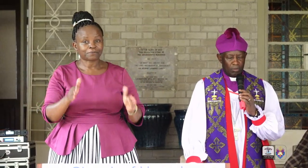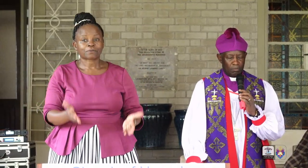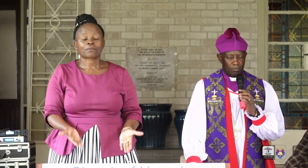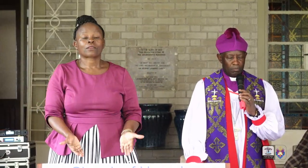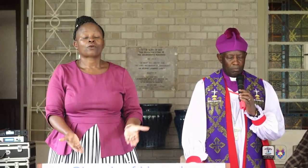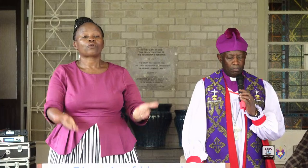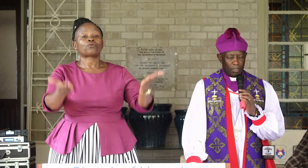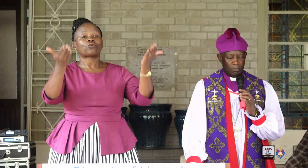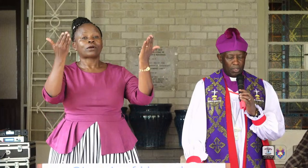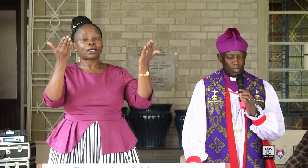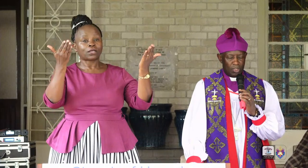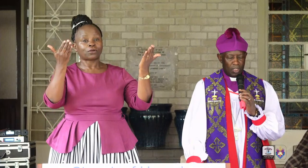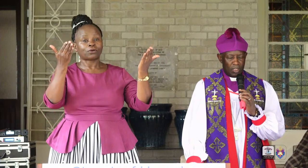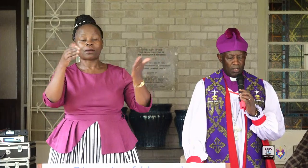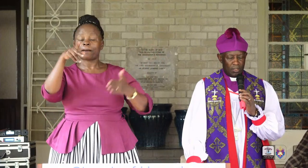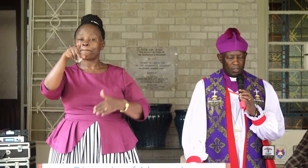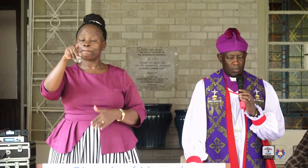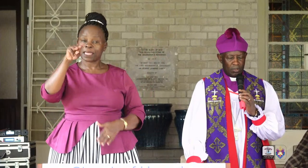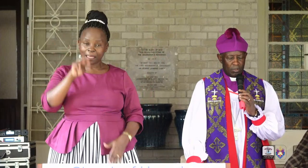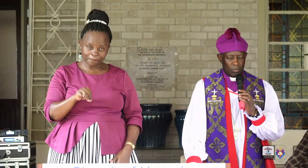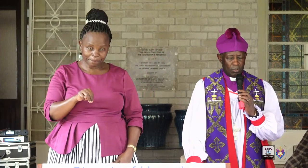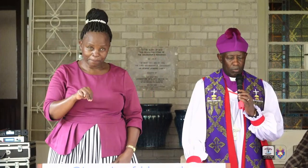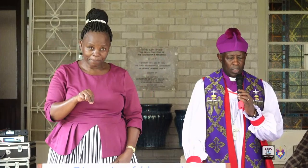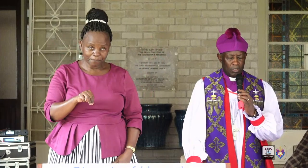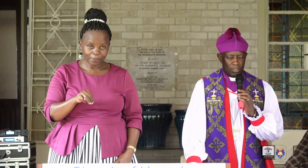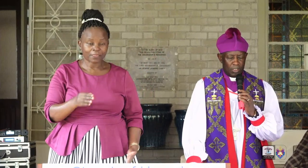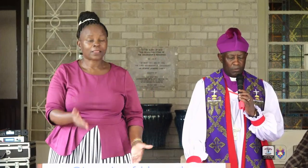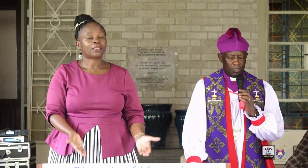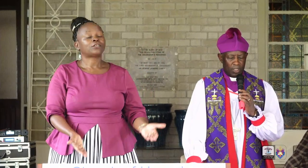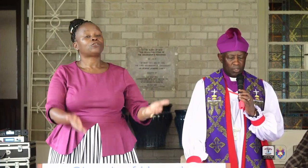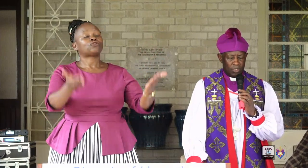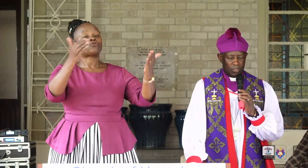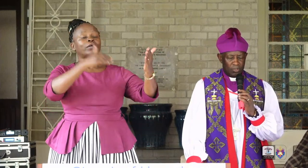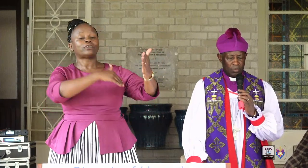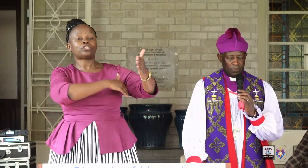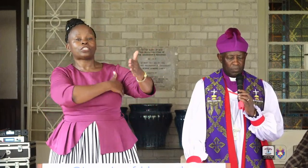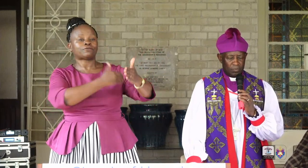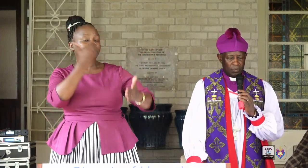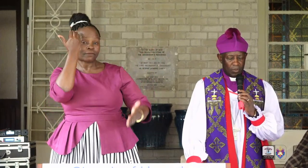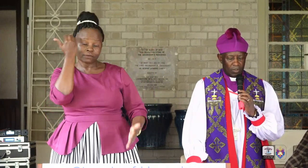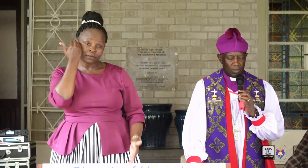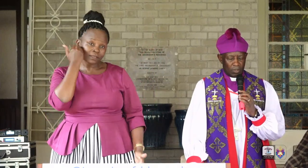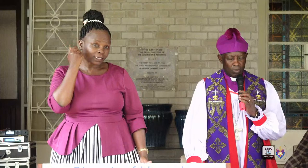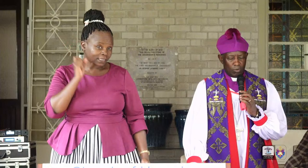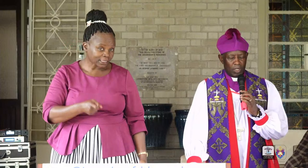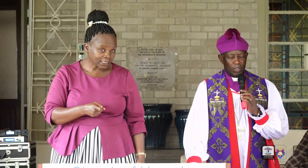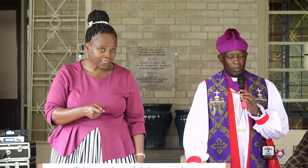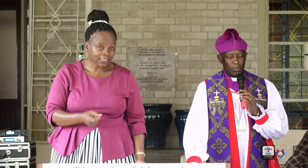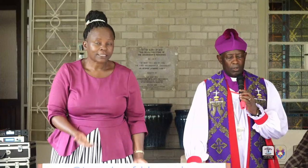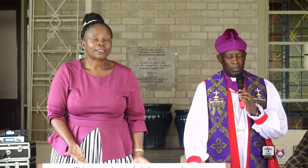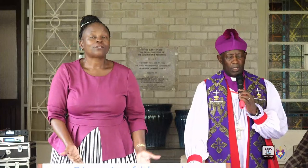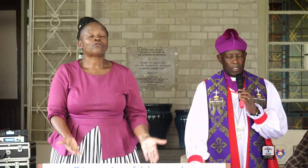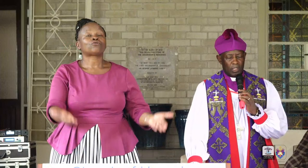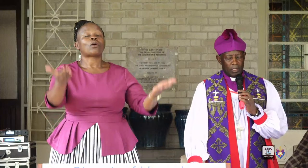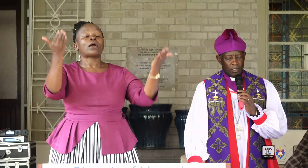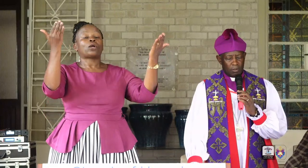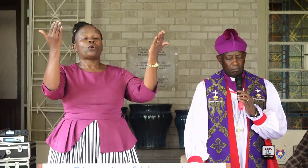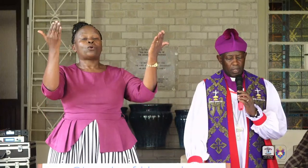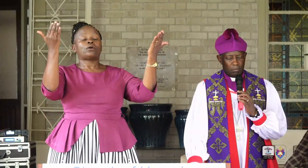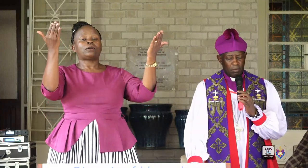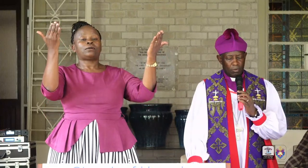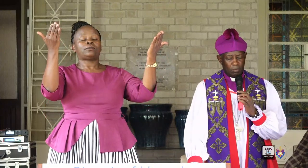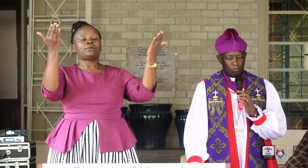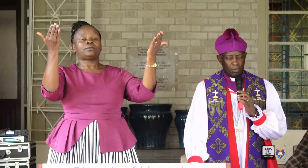twayo Prime Minister twayo Chief Justice twayo